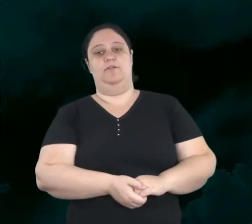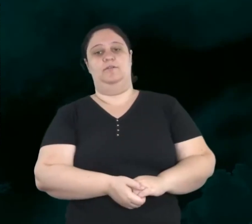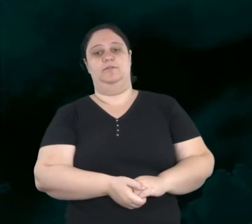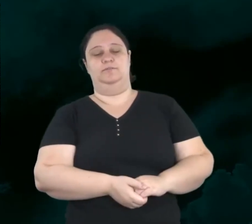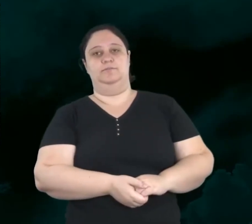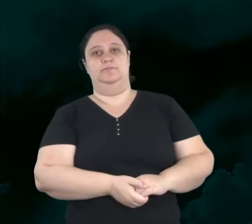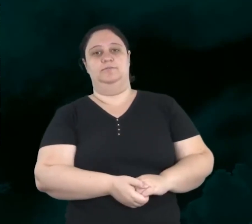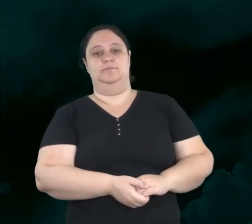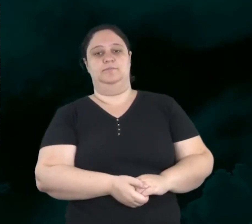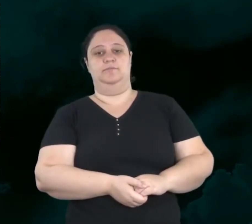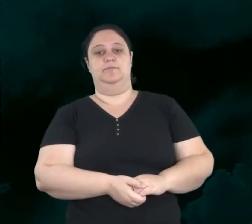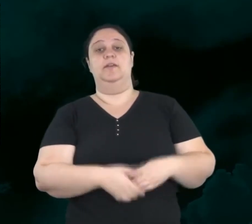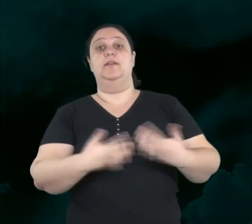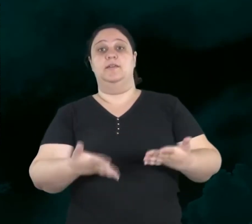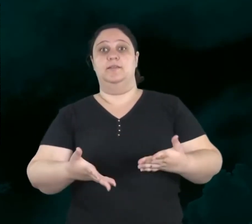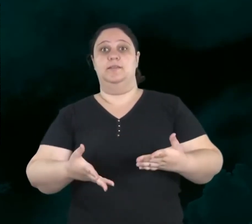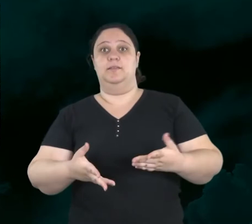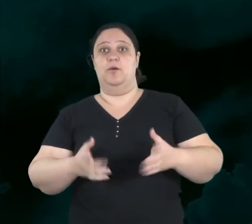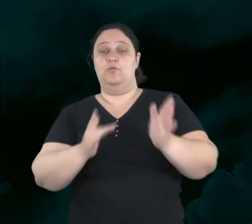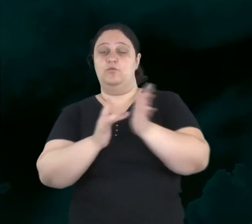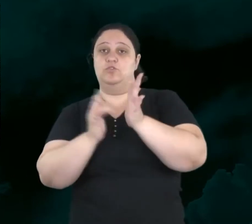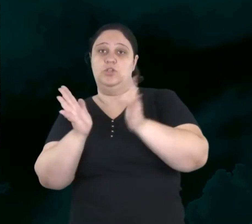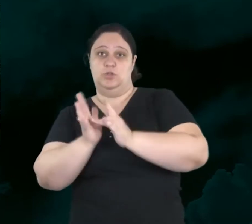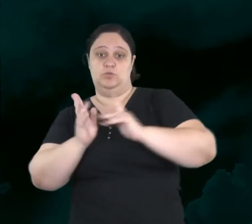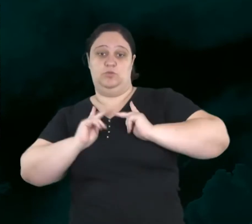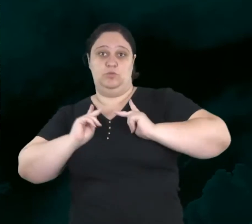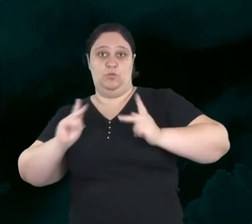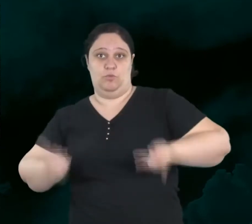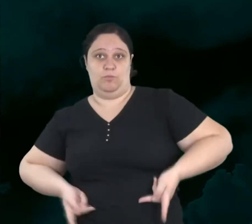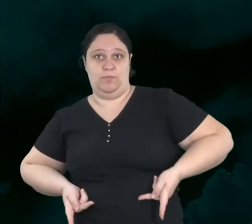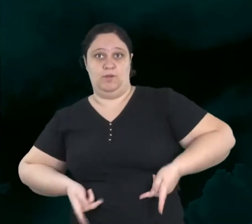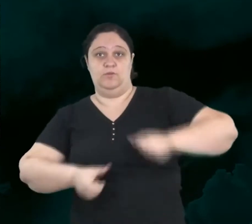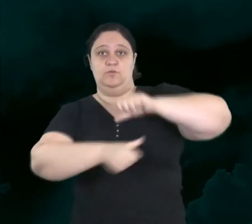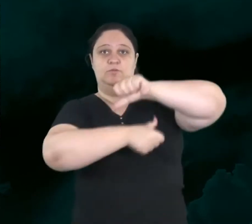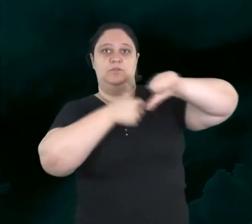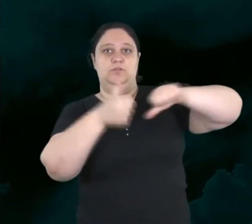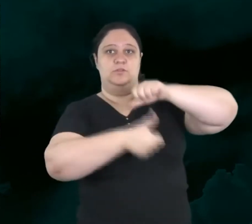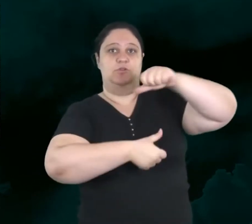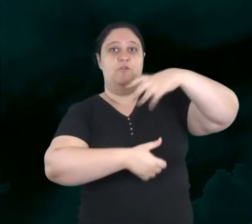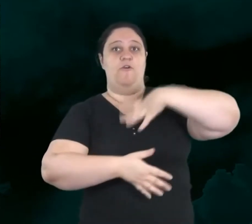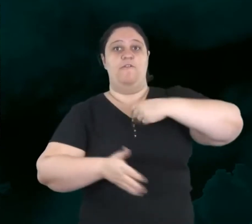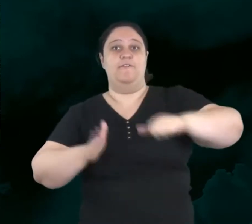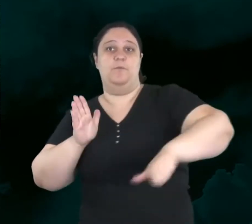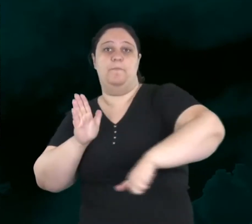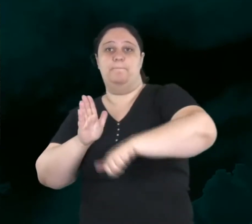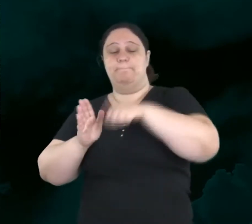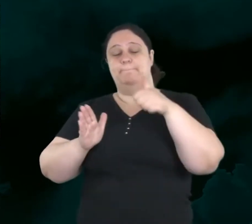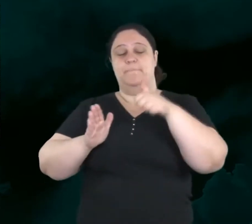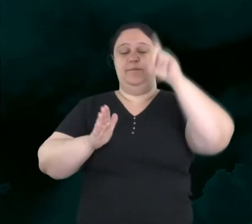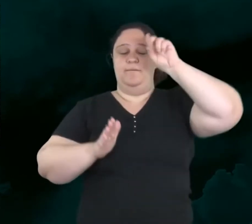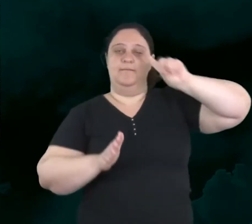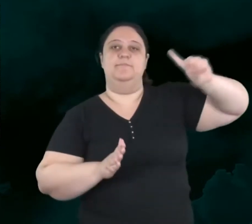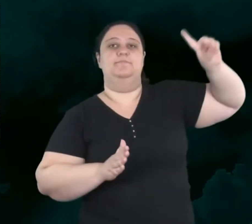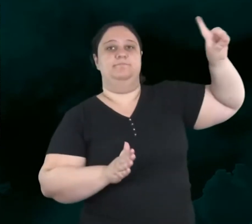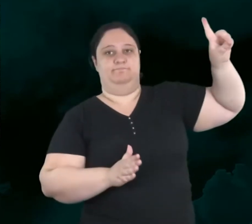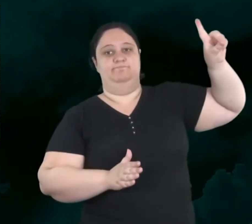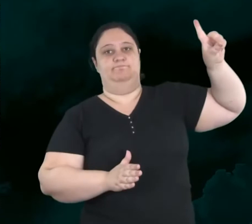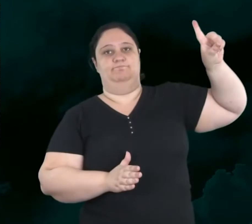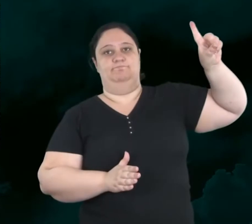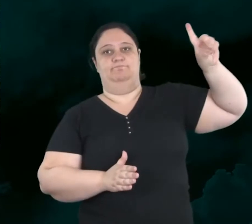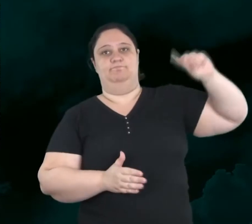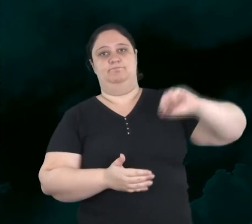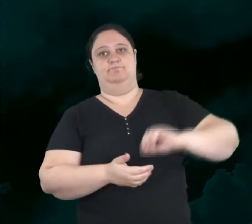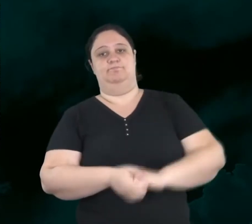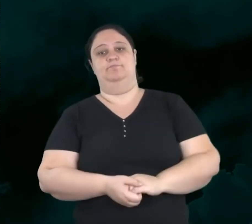de Deus. O homem Jesus foi gerado um filho de Deus, o filho primogênito. Por quê? Com o filho